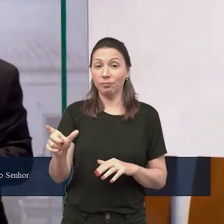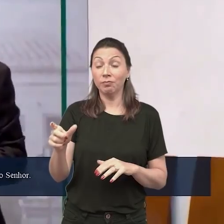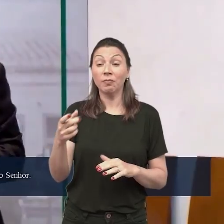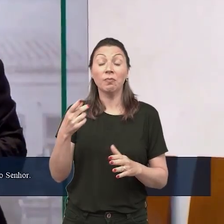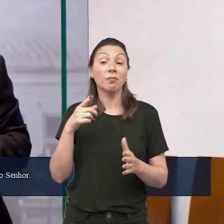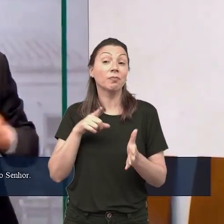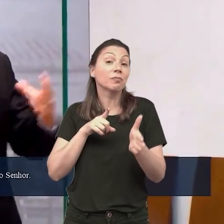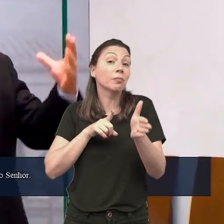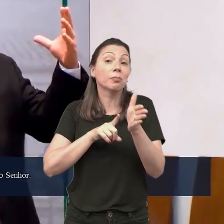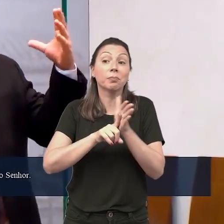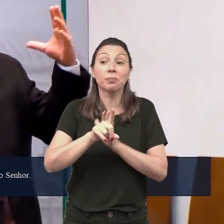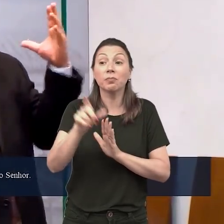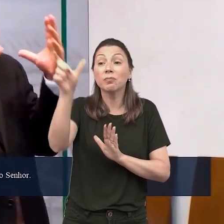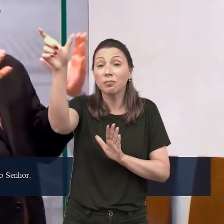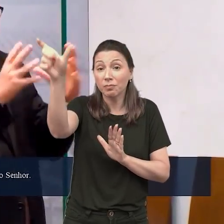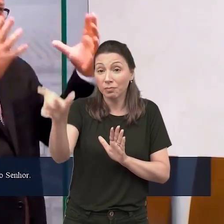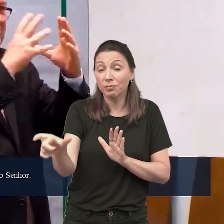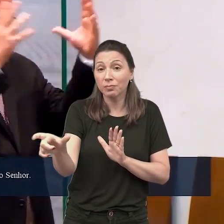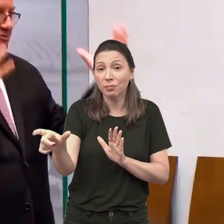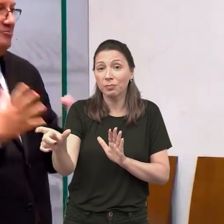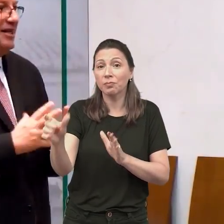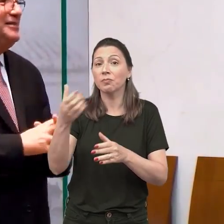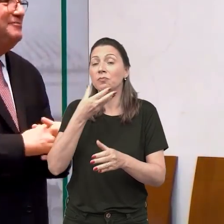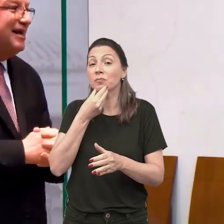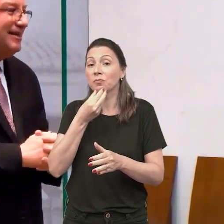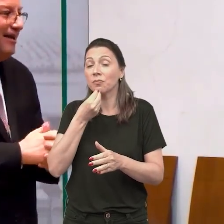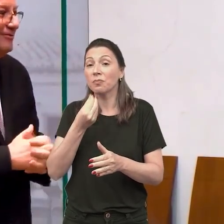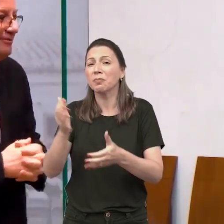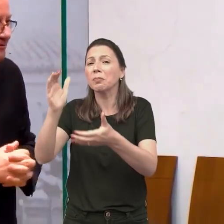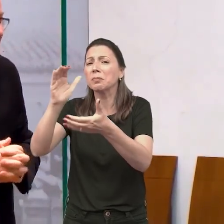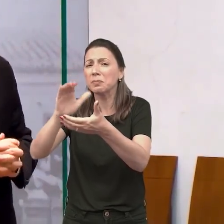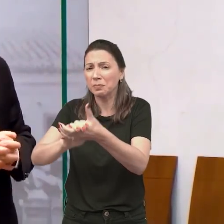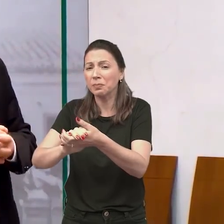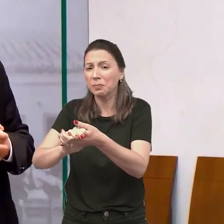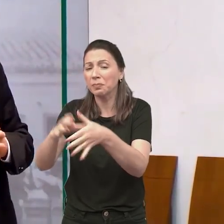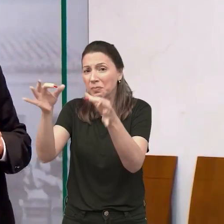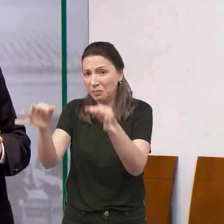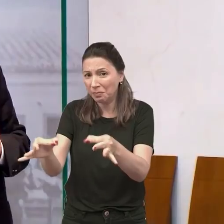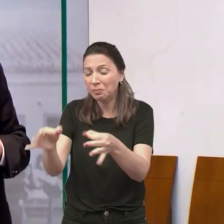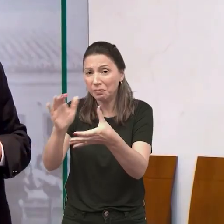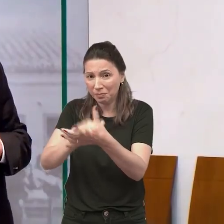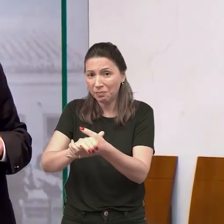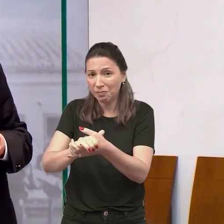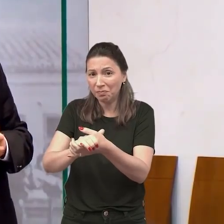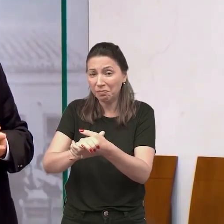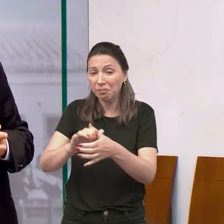vida? Será que esse é o príncipe encantado?